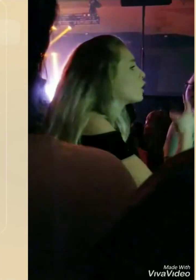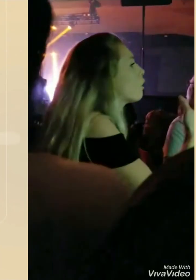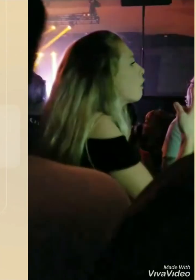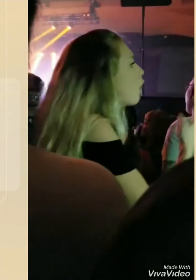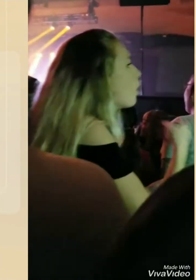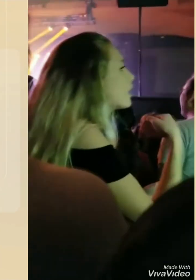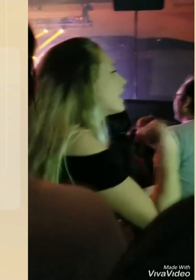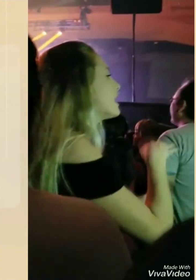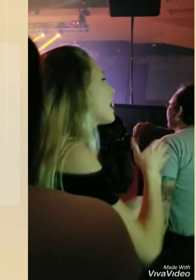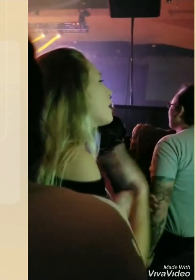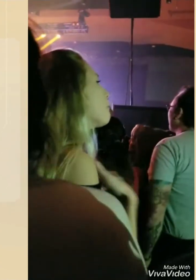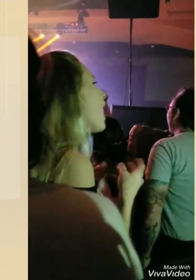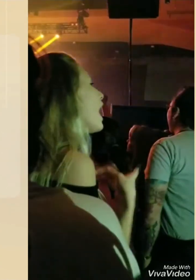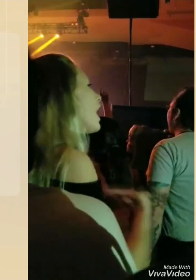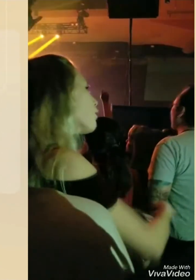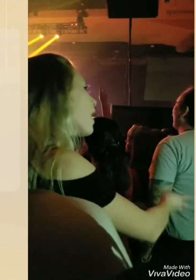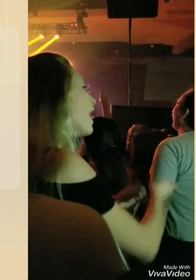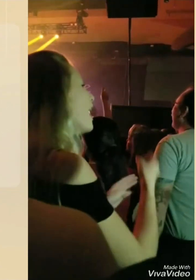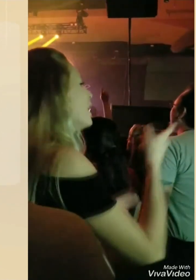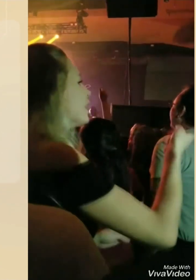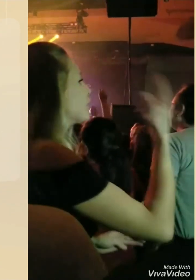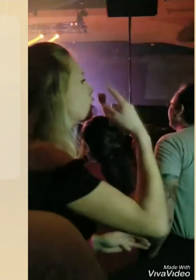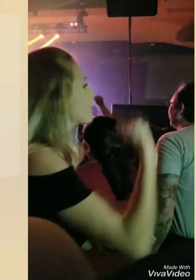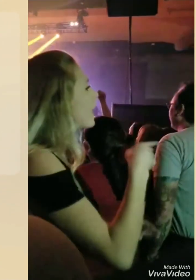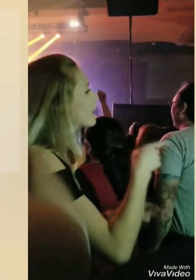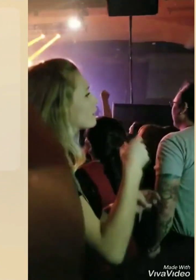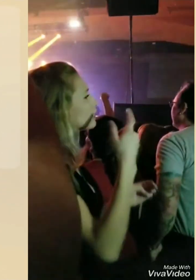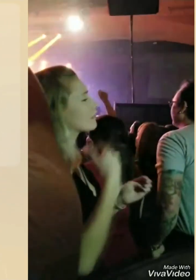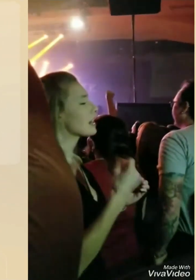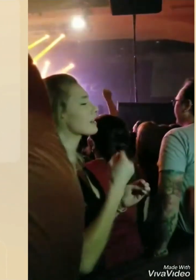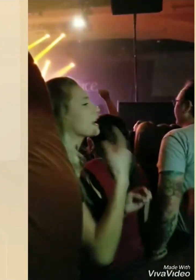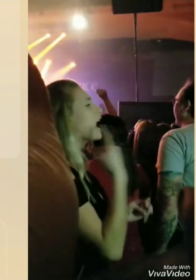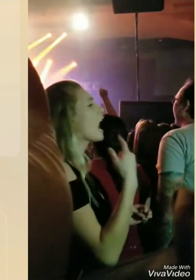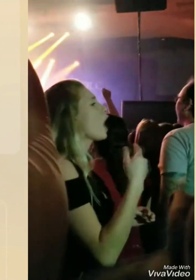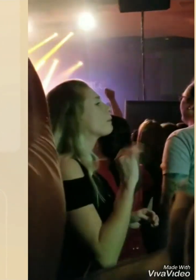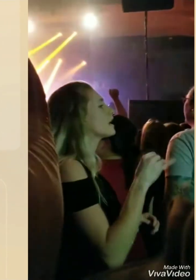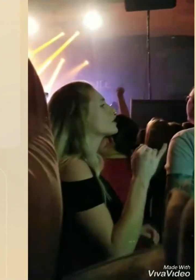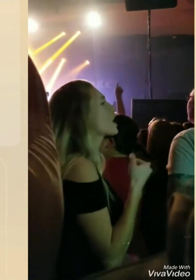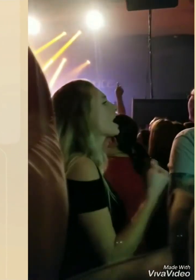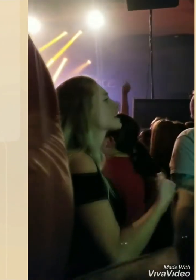pessoa. Nesse caso, a filha realizou o sonho do pai, que é surdo, de assistir um show de rock.